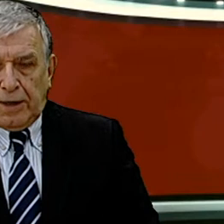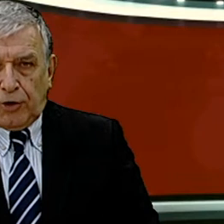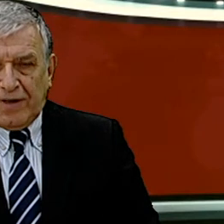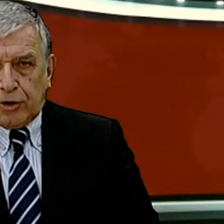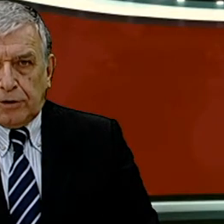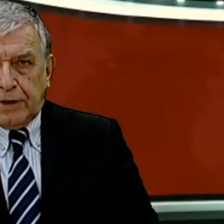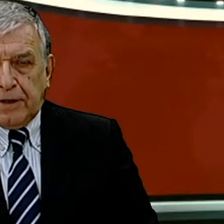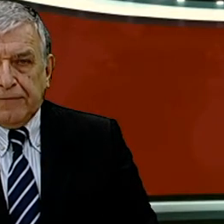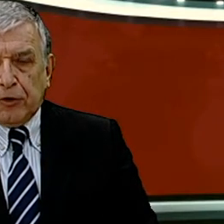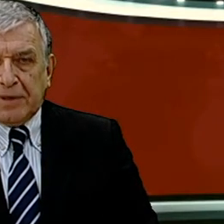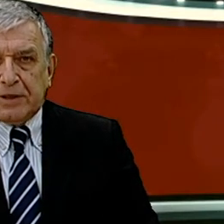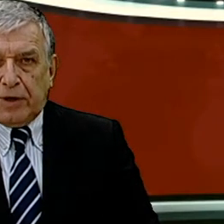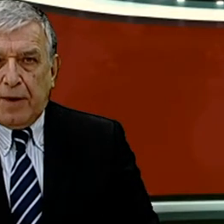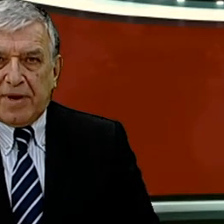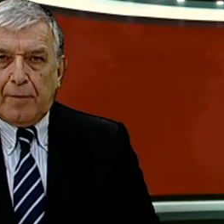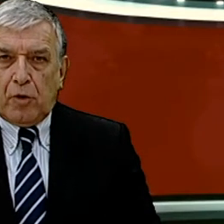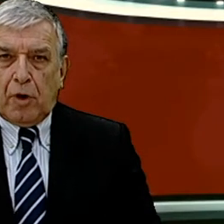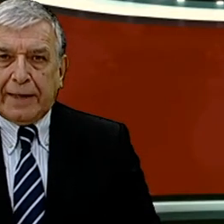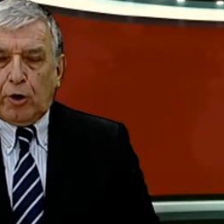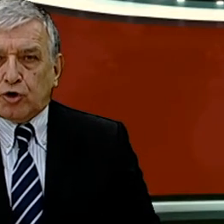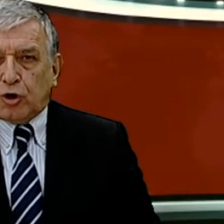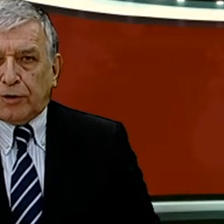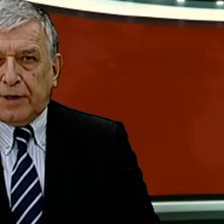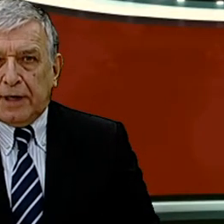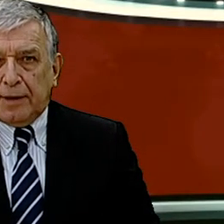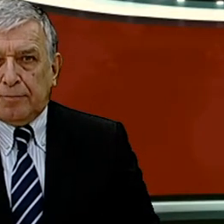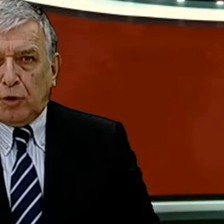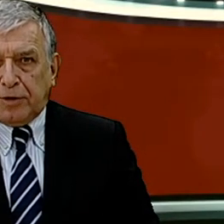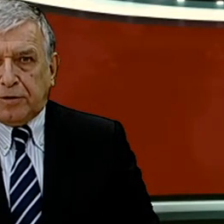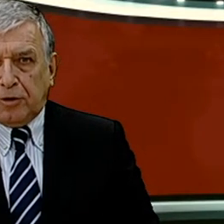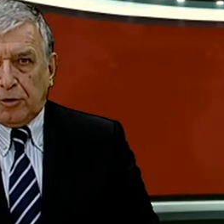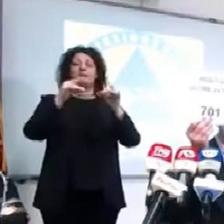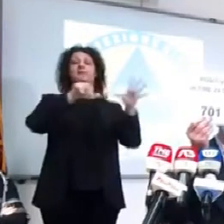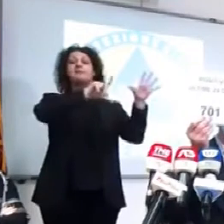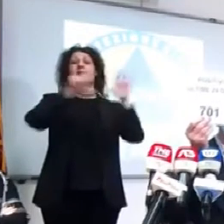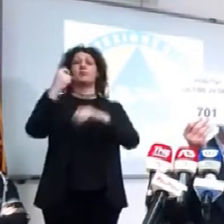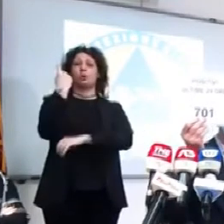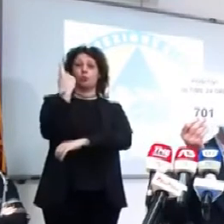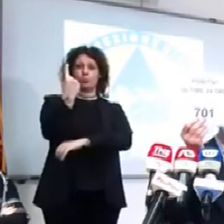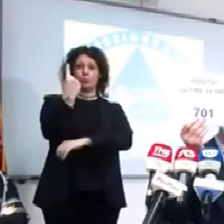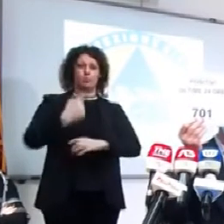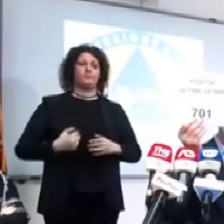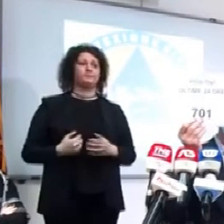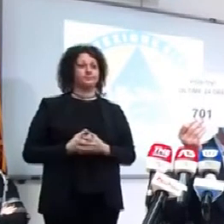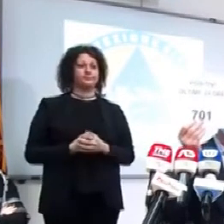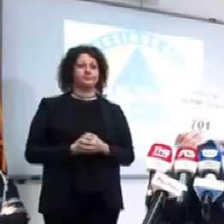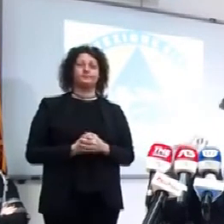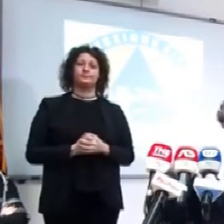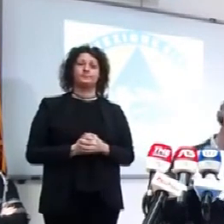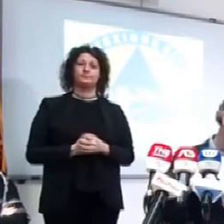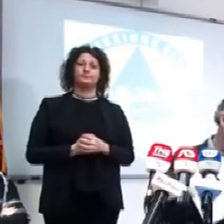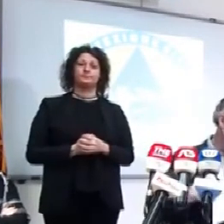Ben trovati con l'informazione, apriamo anche oggi con il bollettino dalla regione. Il Veneto